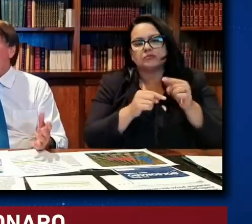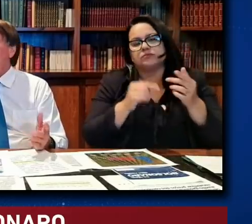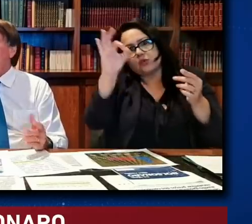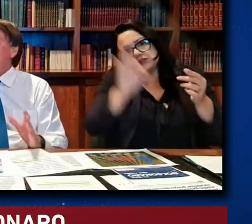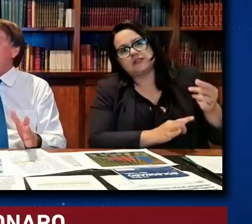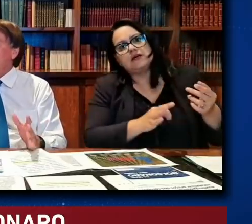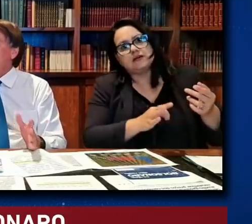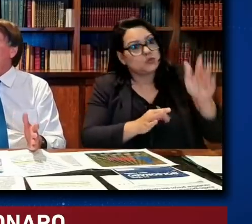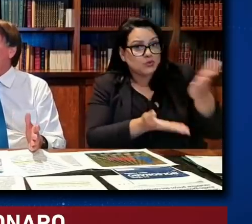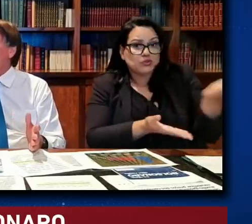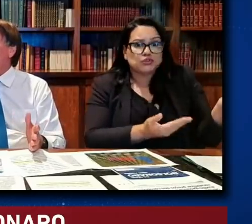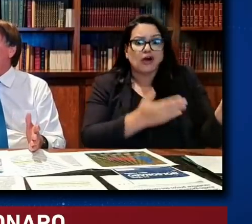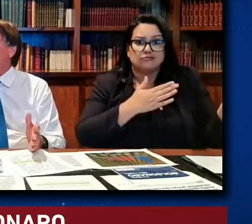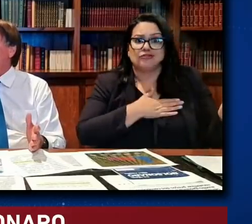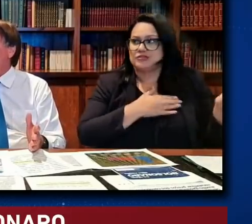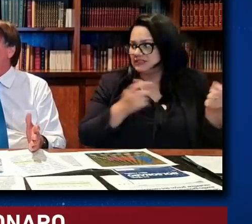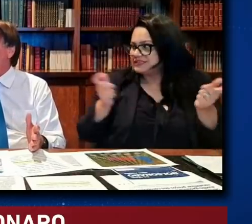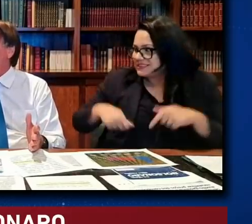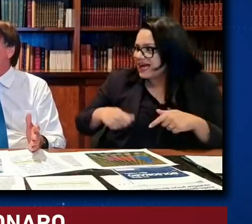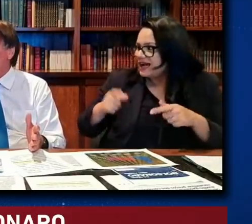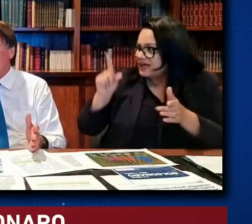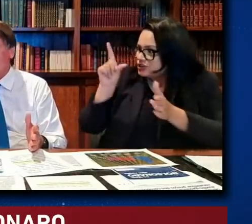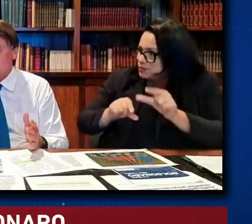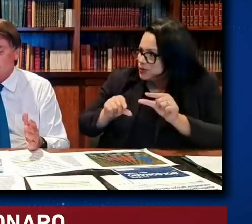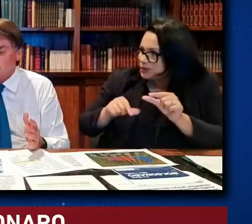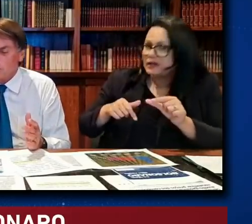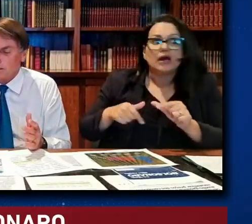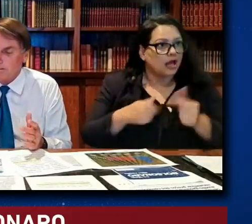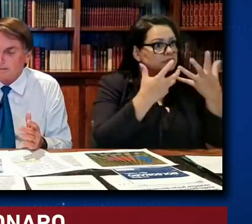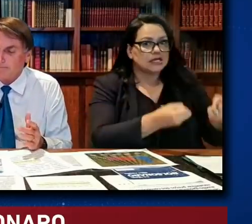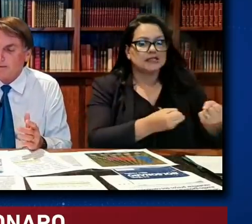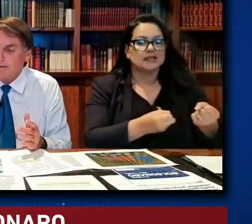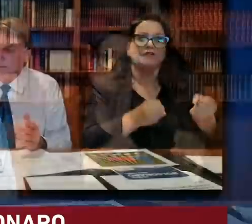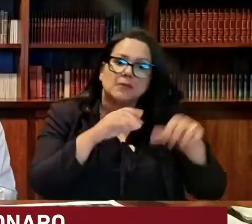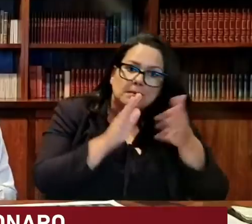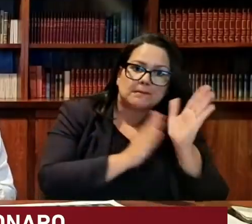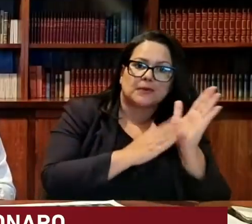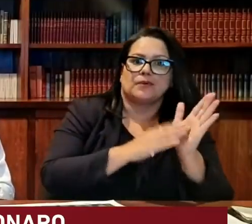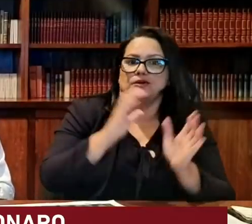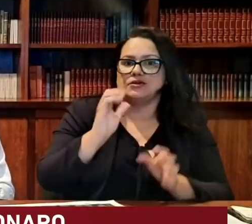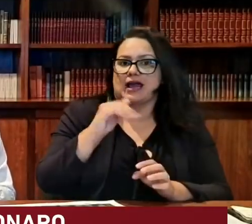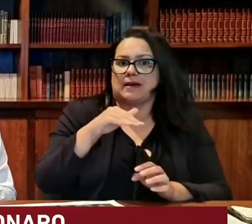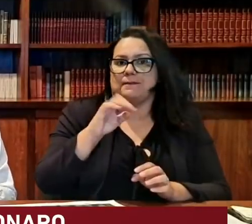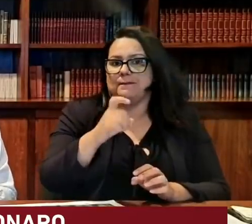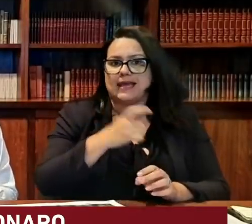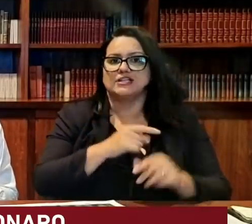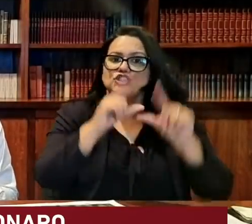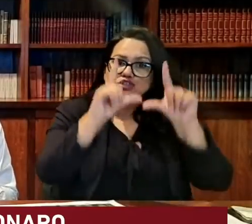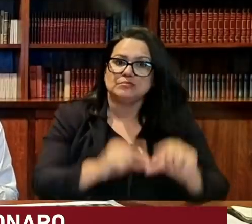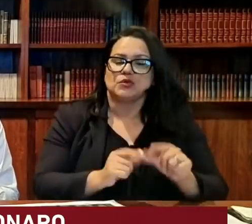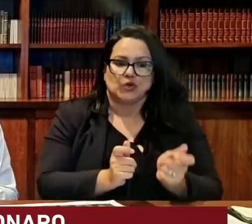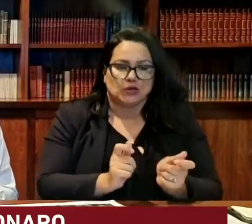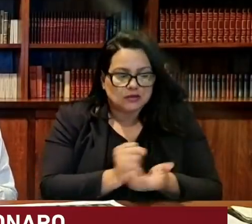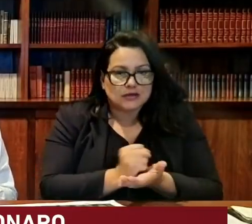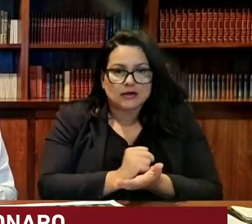Assessoria Especial de Assuntos Estratégicos do Ministério da Economia, Daniela Marques Consentino. Cortar um pouquinho mais os games aqui no Brasil. Quem